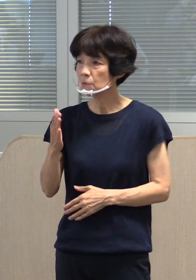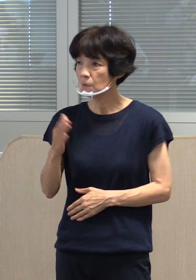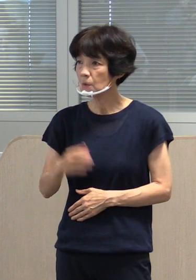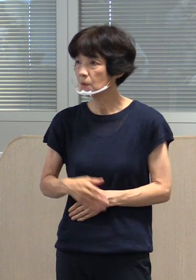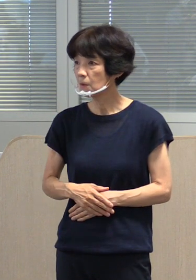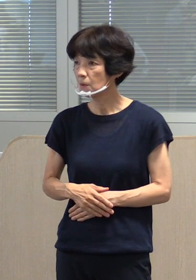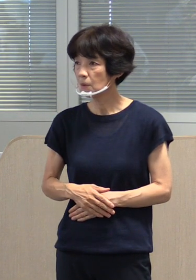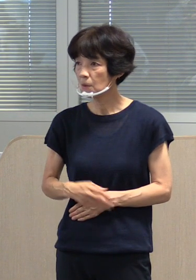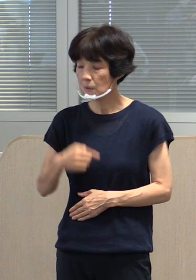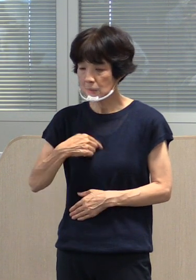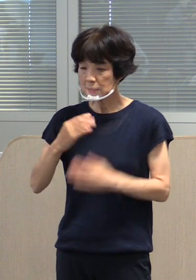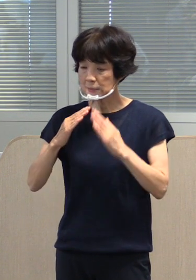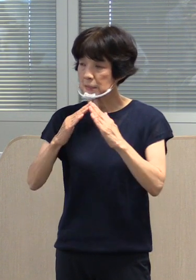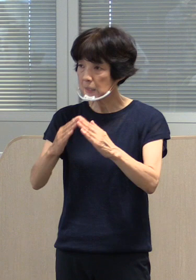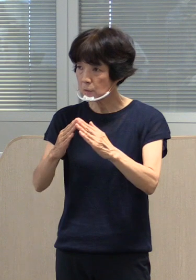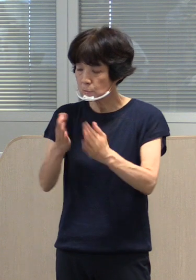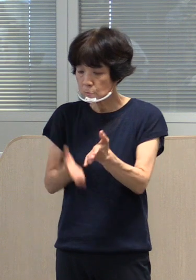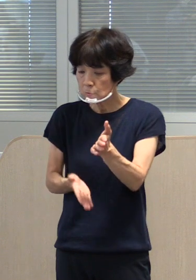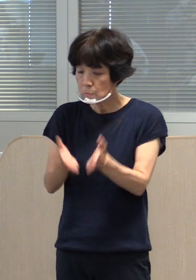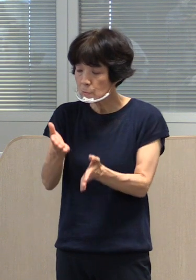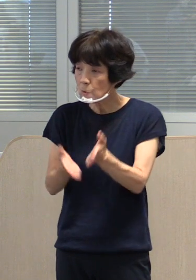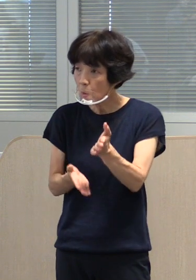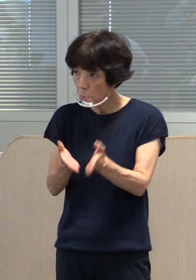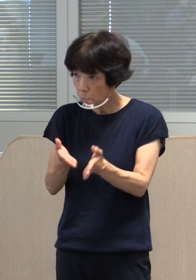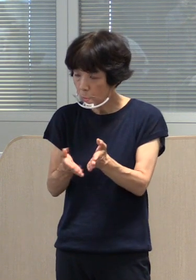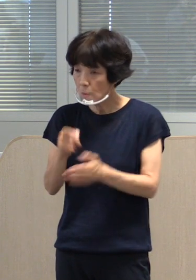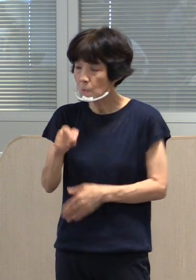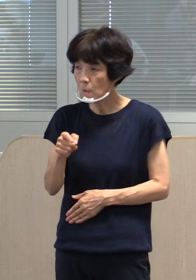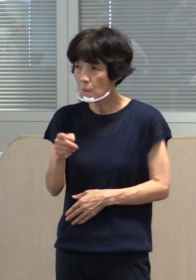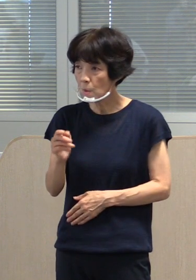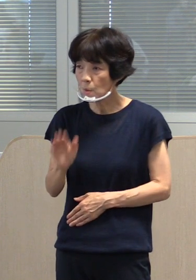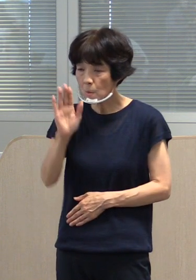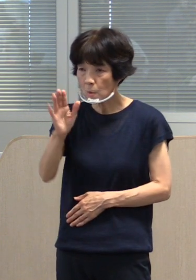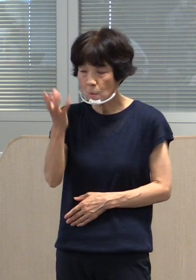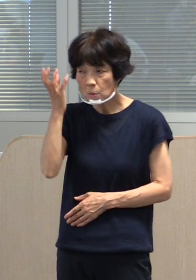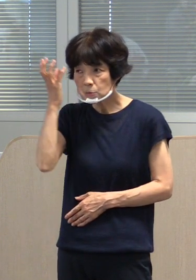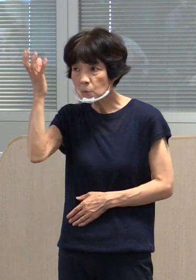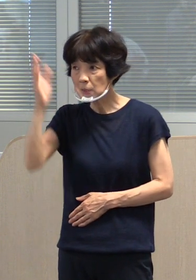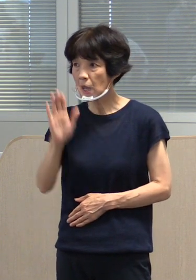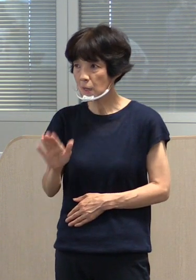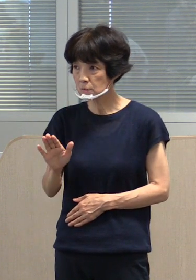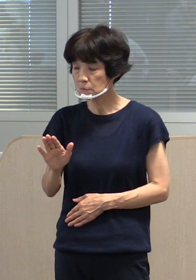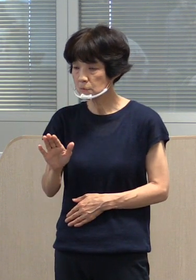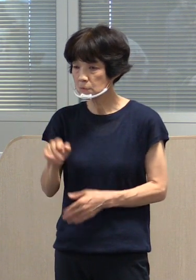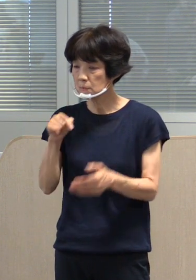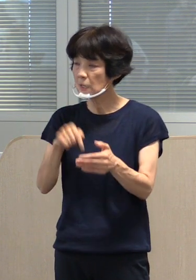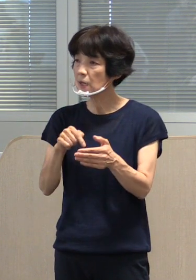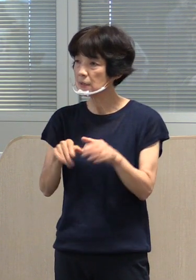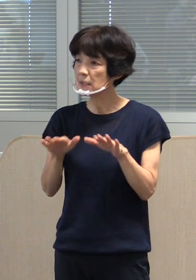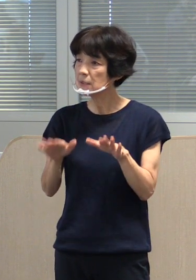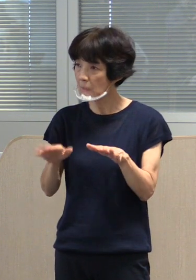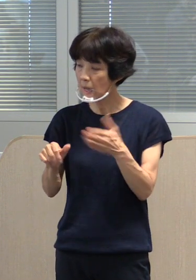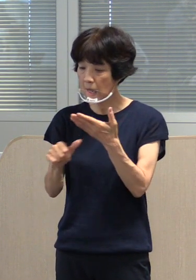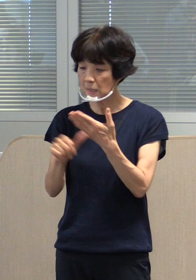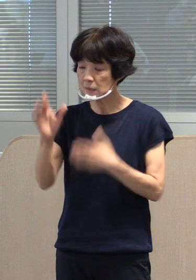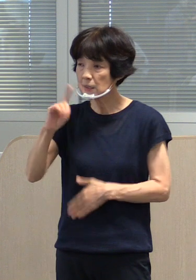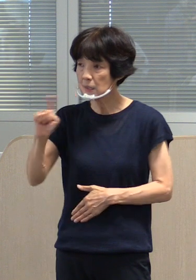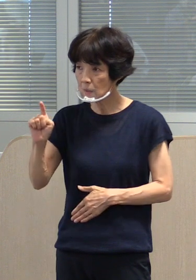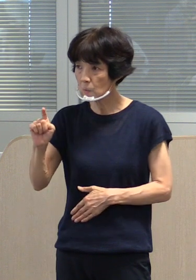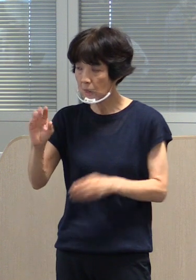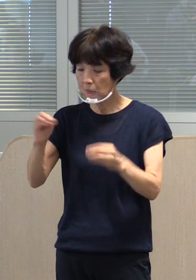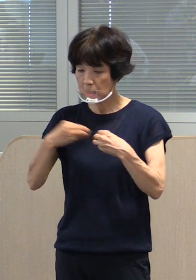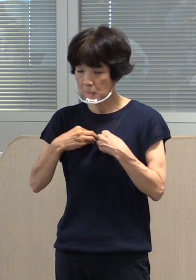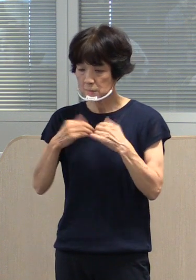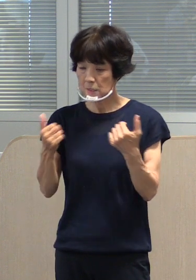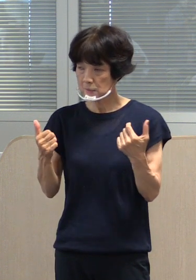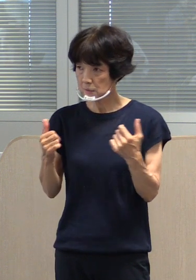まあ、自宅療養なども、まあ、今後もしかしたら想定されるかもしれない中で、何かその、まあ、今現在秋田県は感染者少ない状況